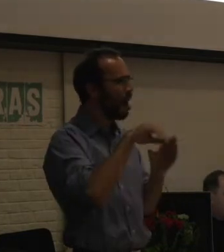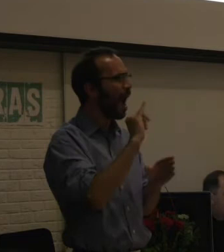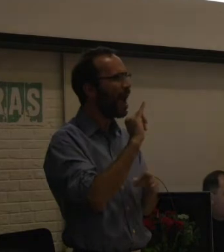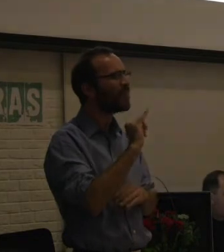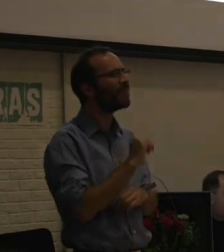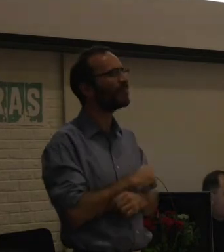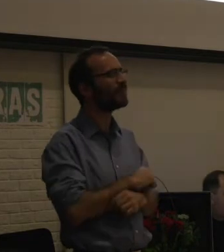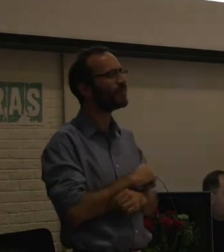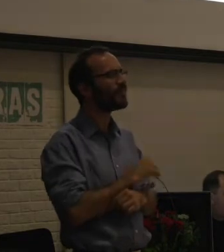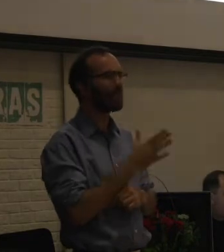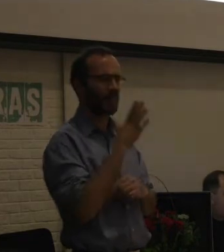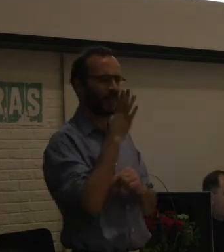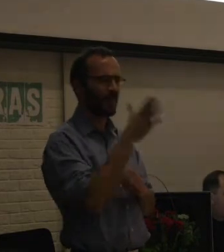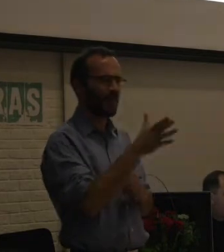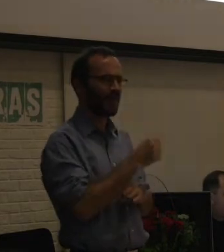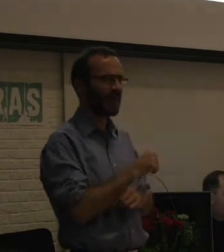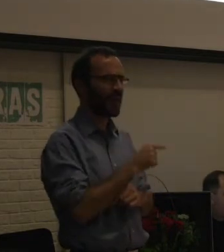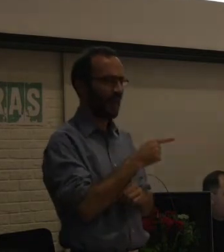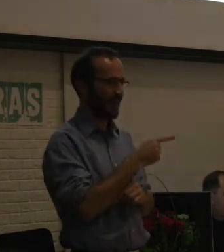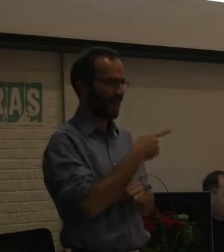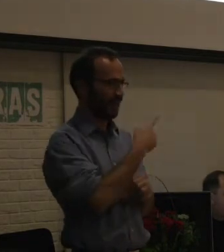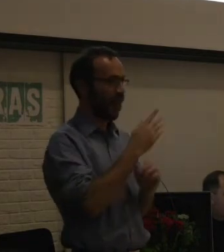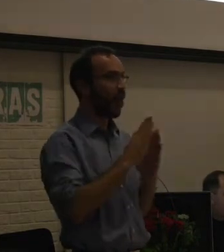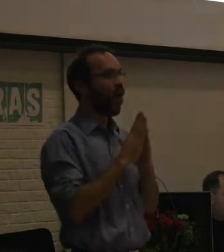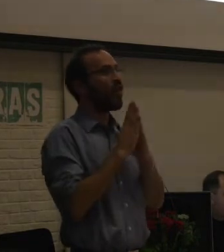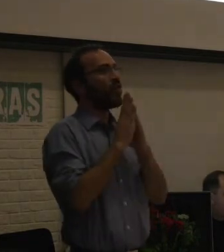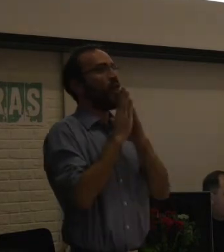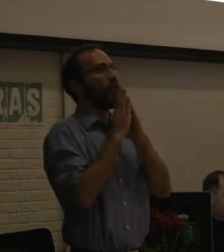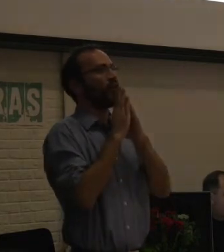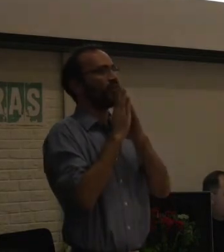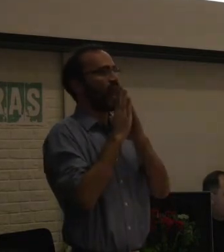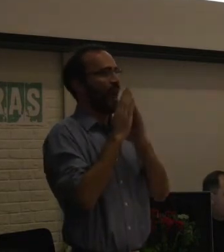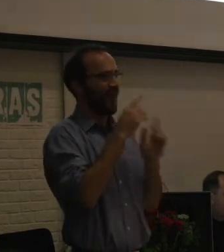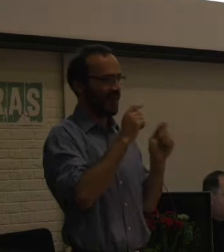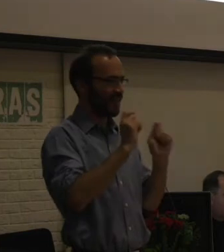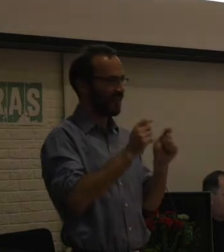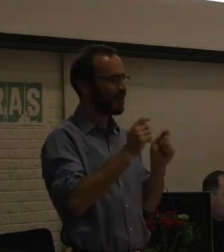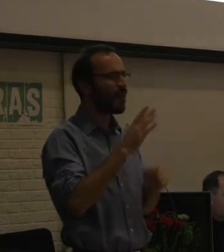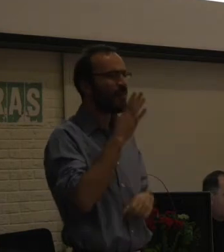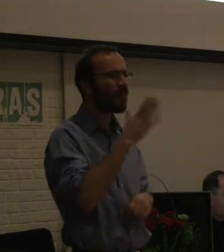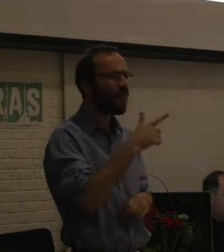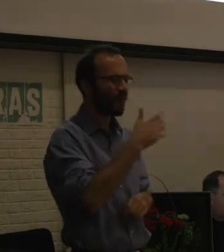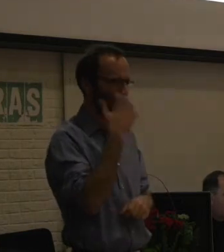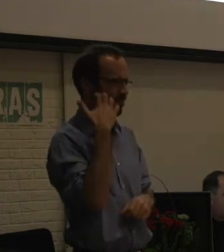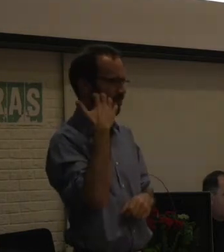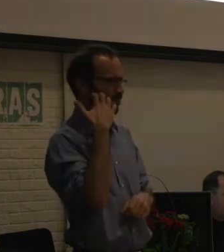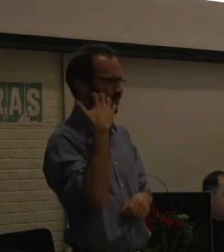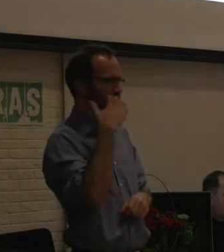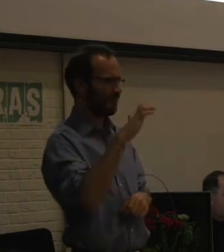saber por qué una diosa tan extraña formaba el, digamos,